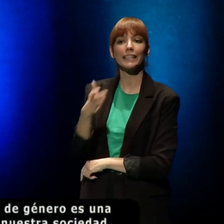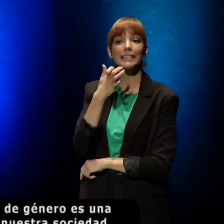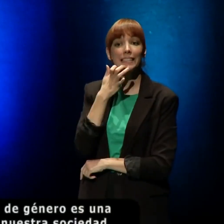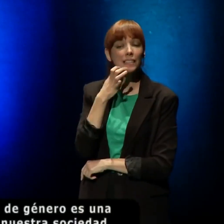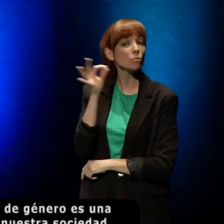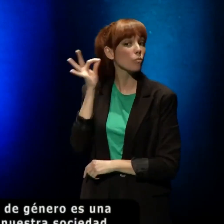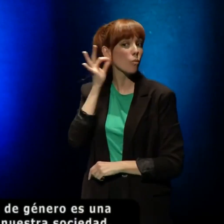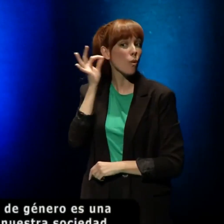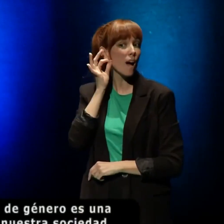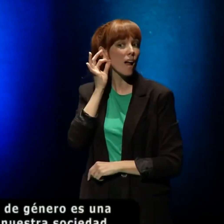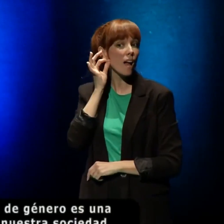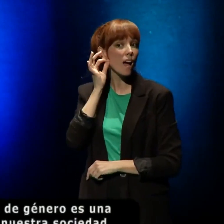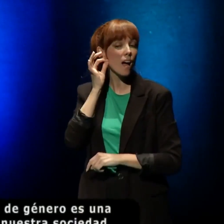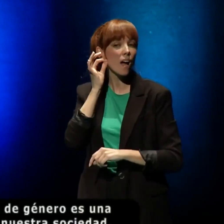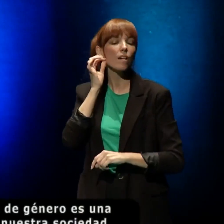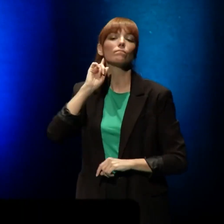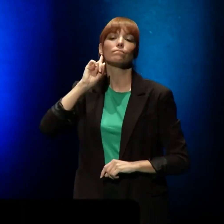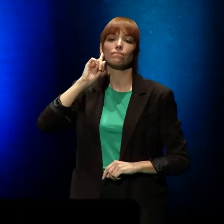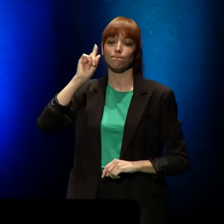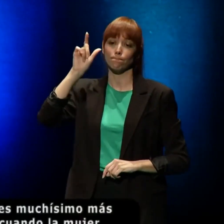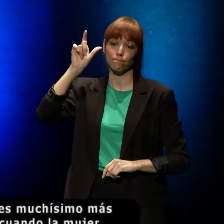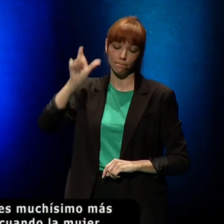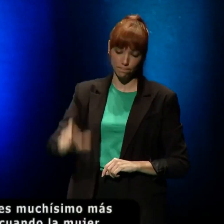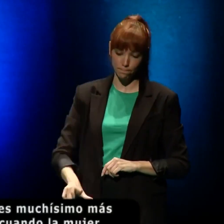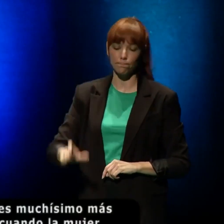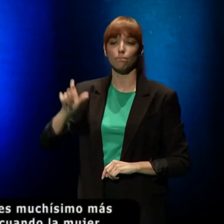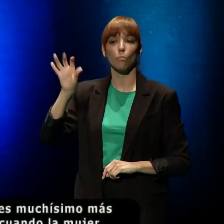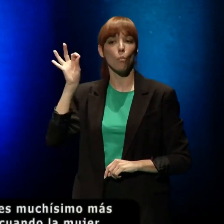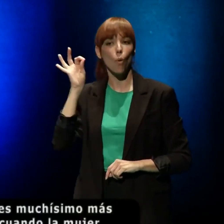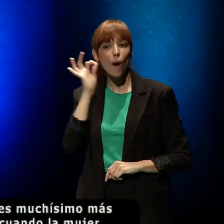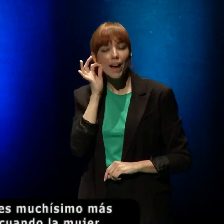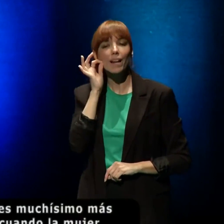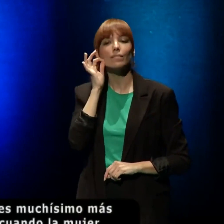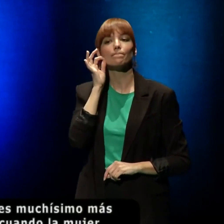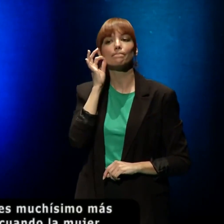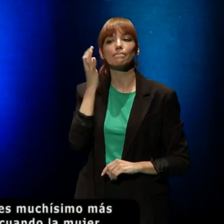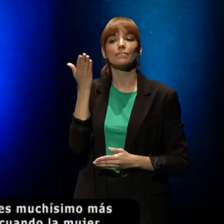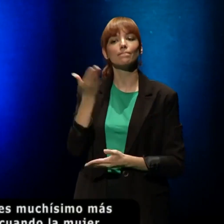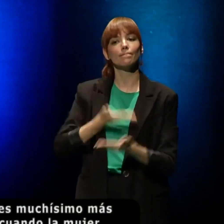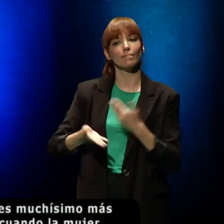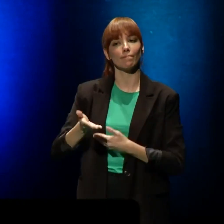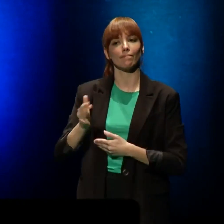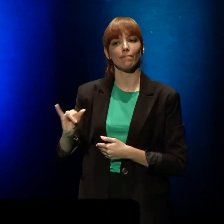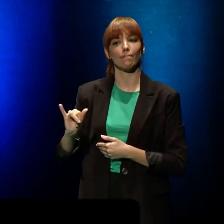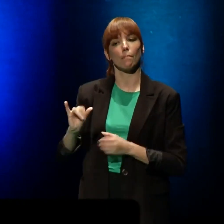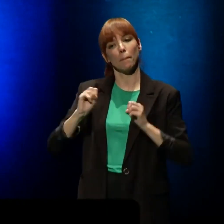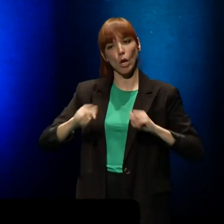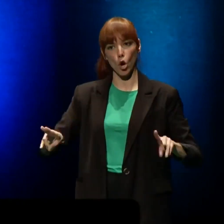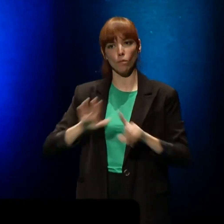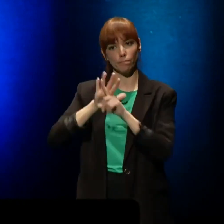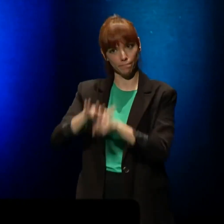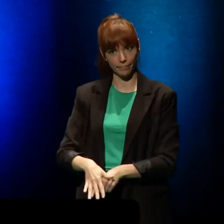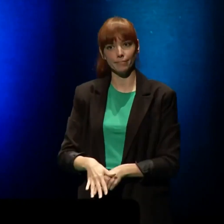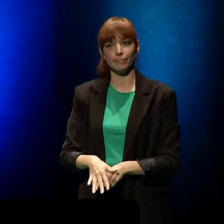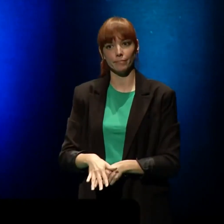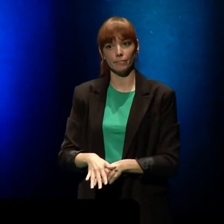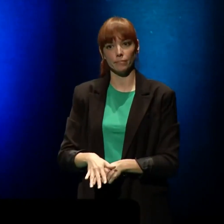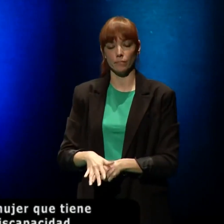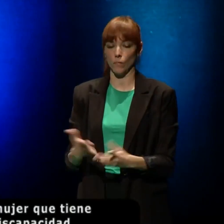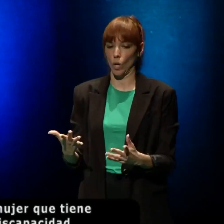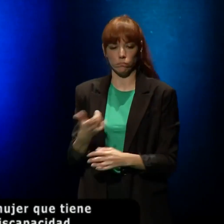mujer es una mujer que tiene una discapacidad. Y tenemos que